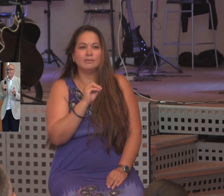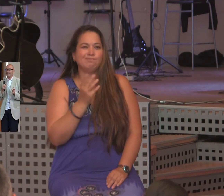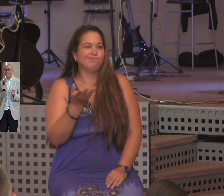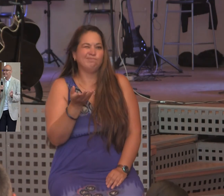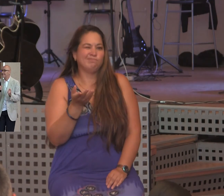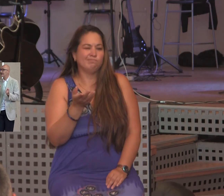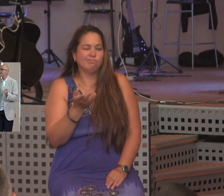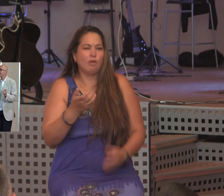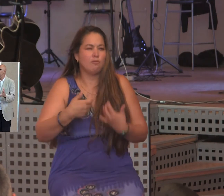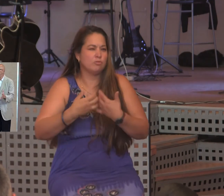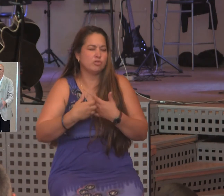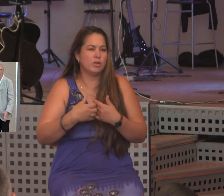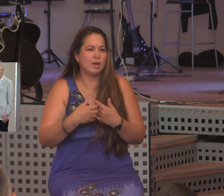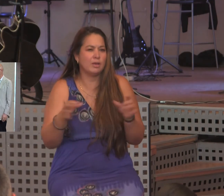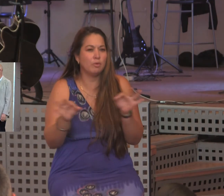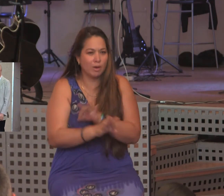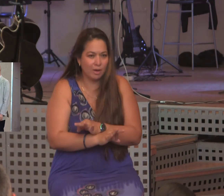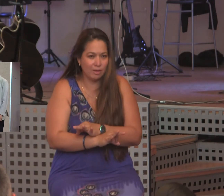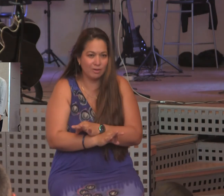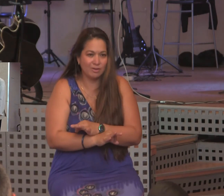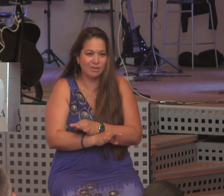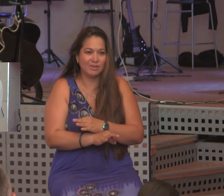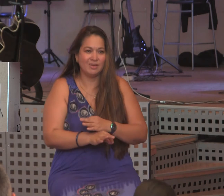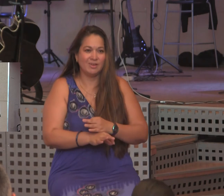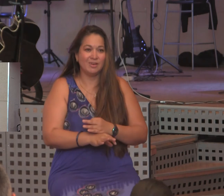Para ver si se activaba y creían.